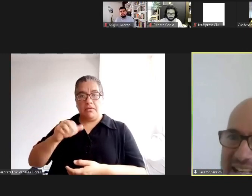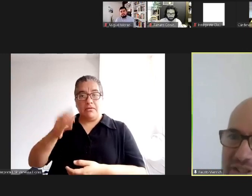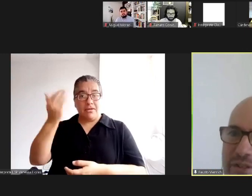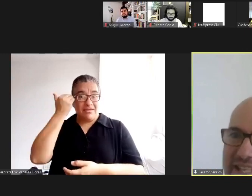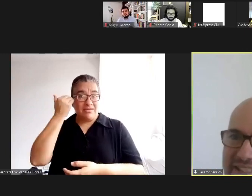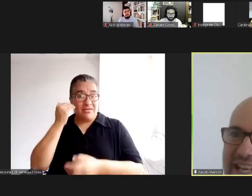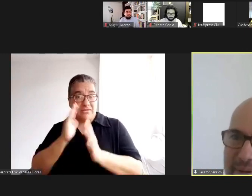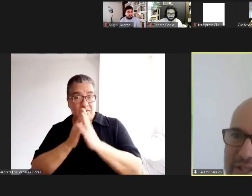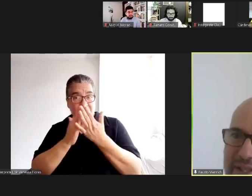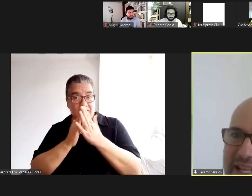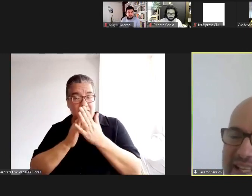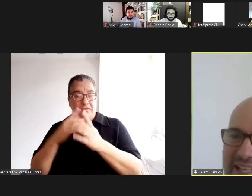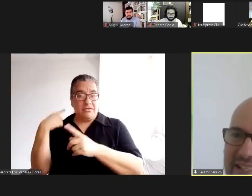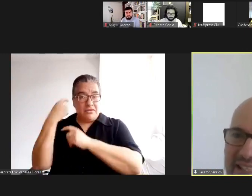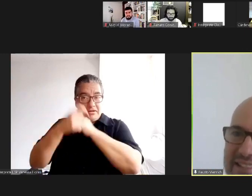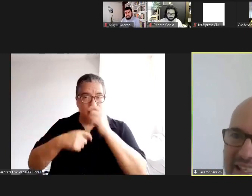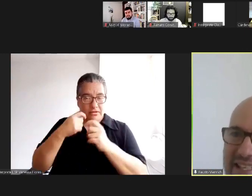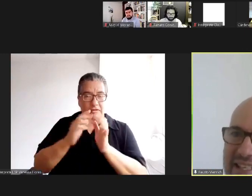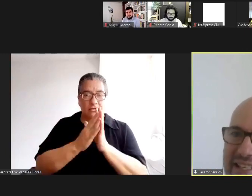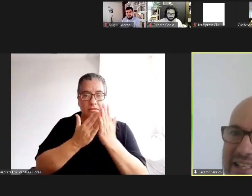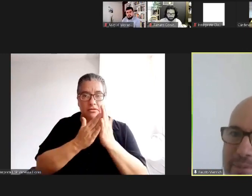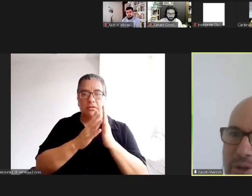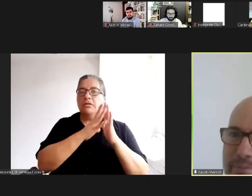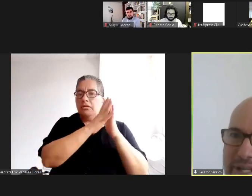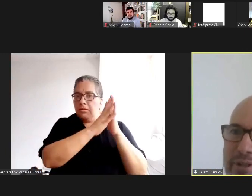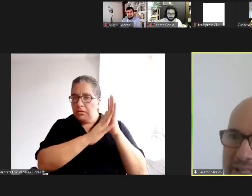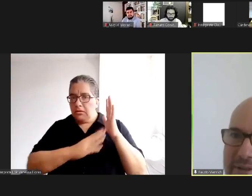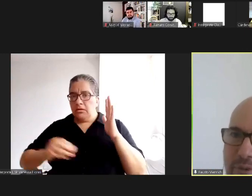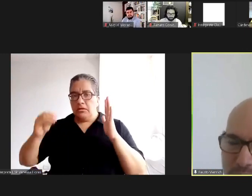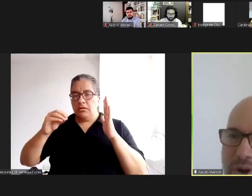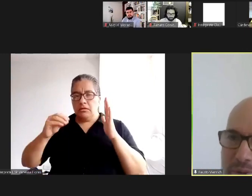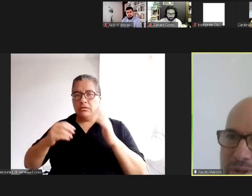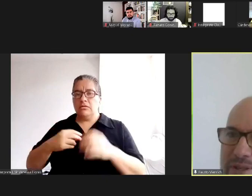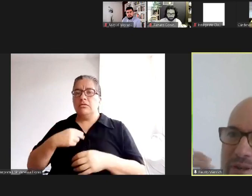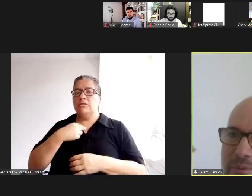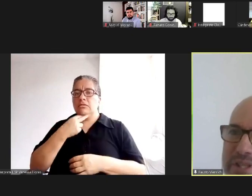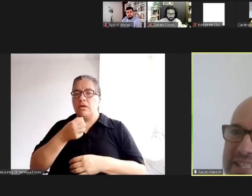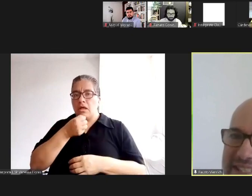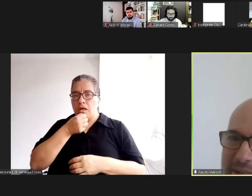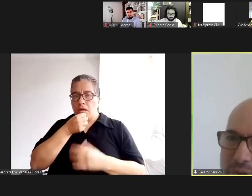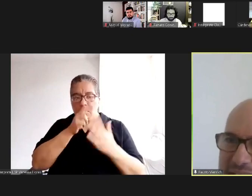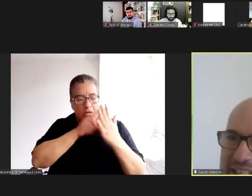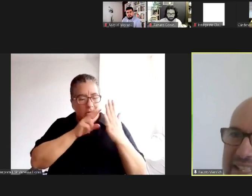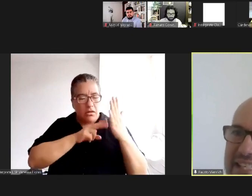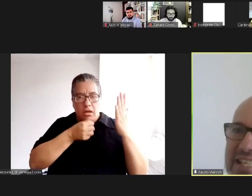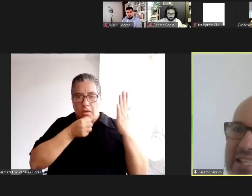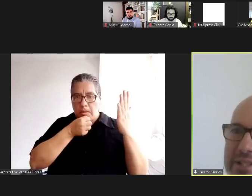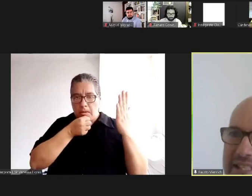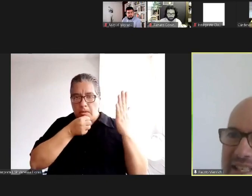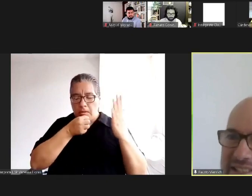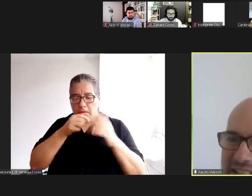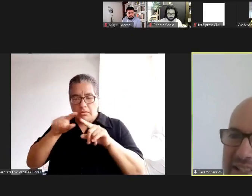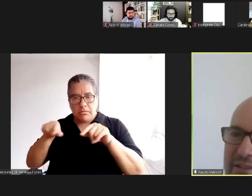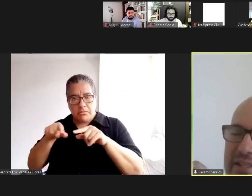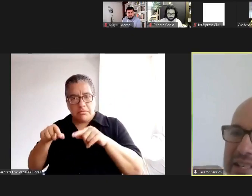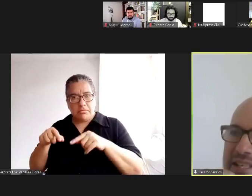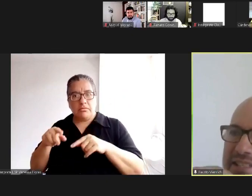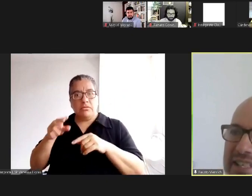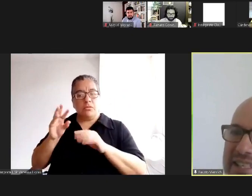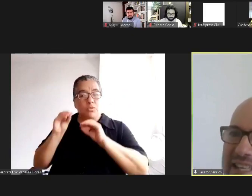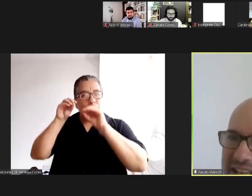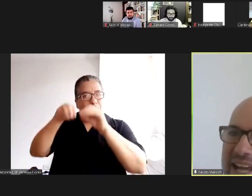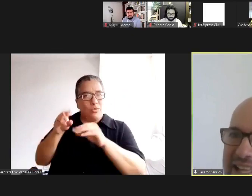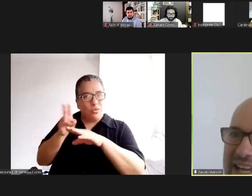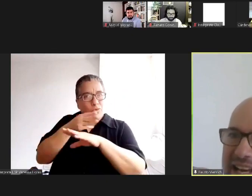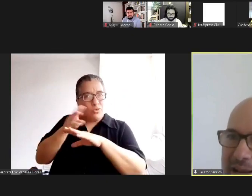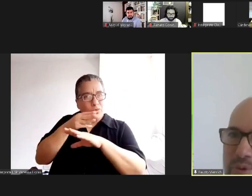esta narración que hacía la persona de este libro impreso que se volvió audio pudiese ser muy entretenido y tener